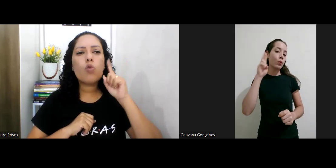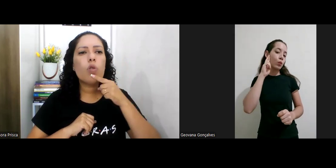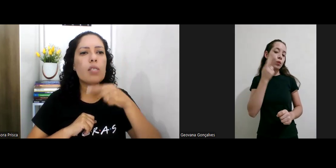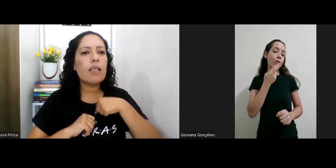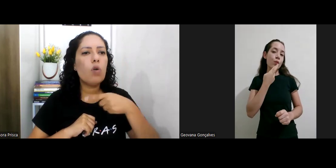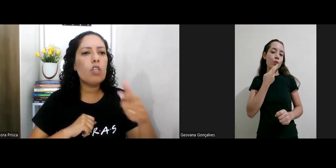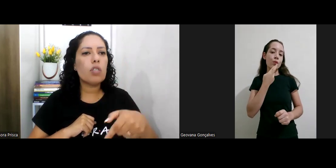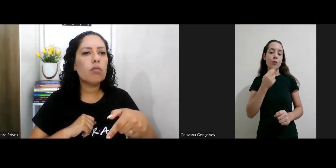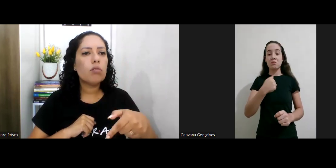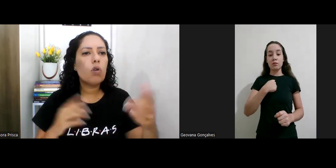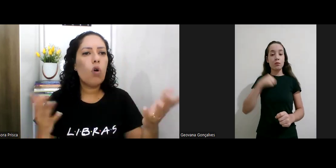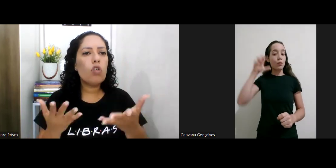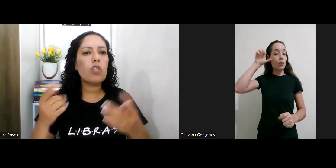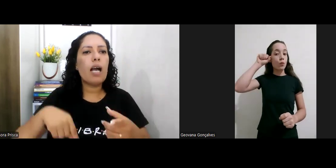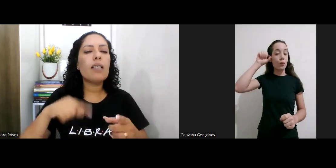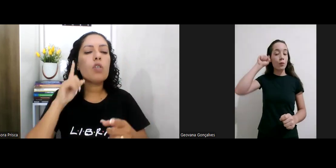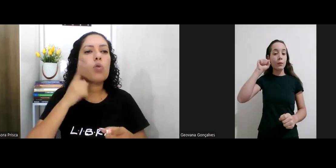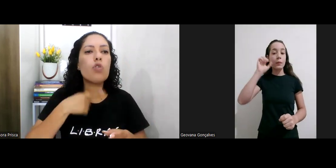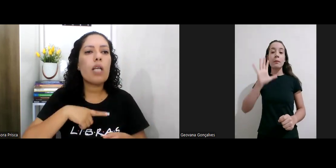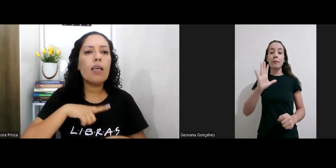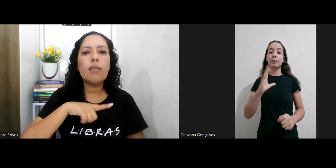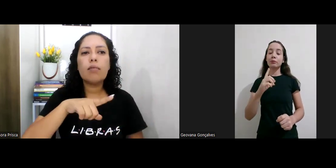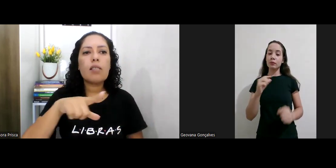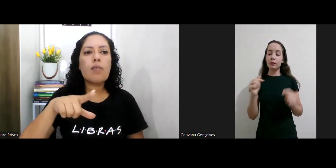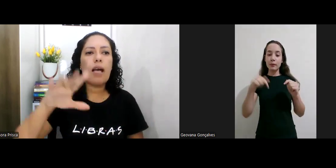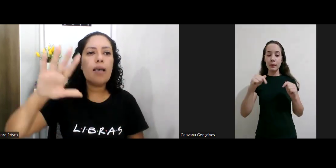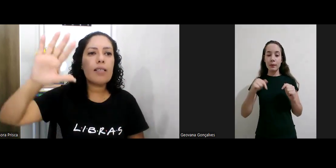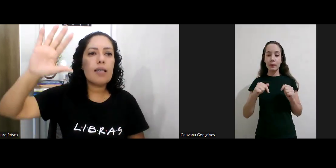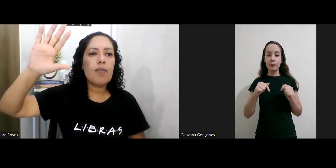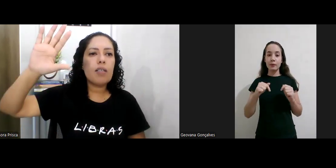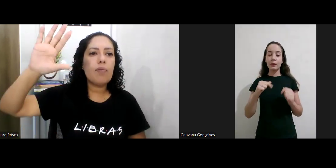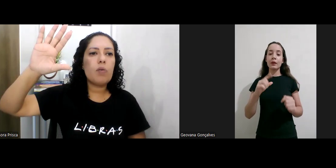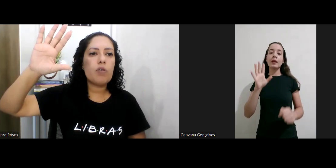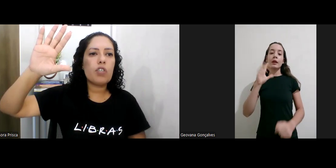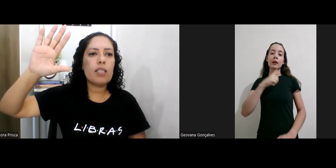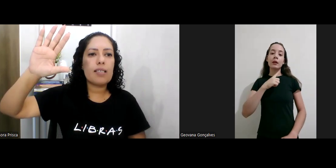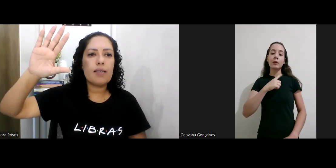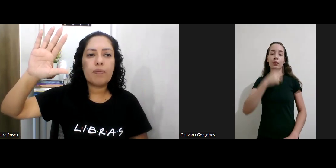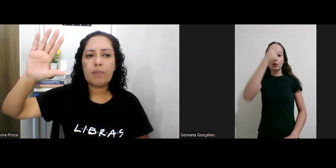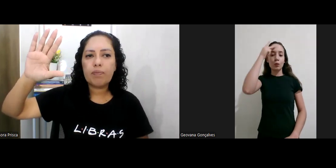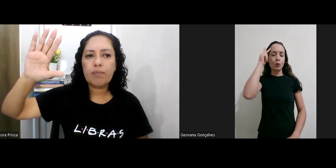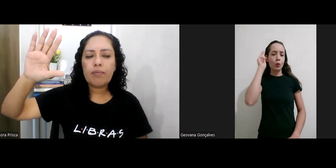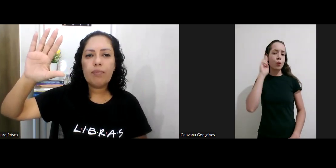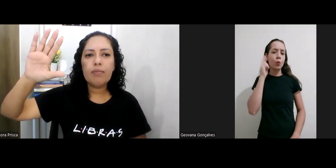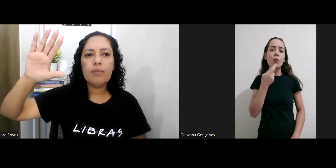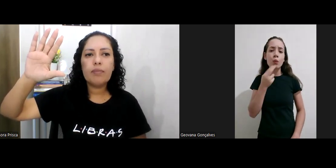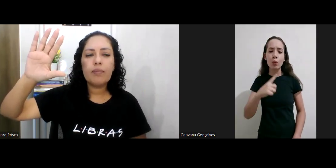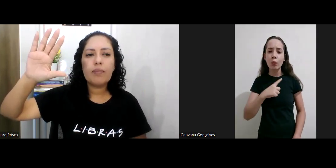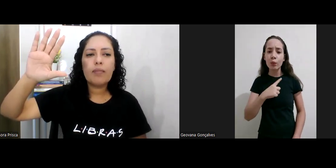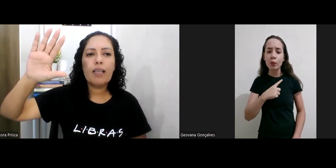temos surdos aqui hoje? Hoje, aqui, surdos tem? Se tem, levanta a mão, por gentileza.